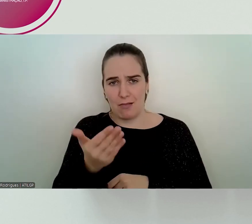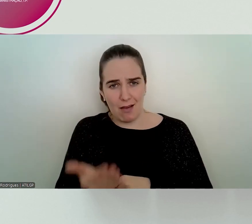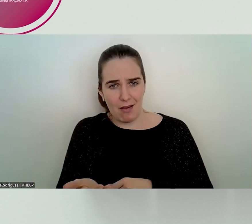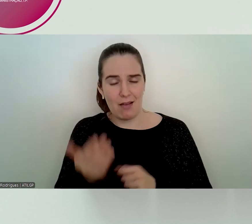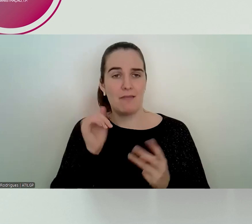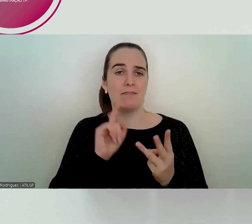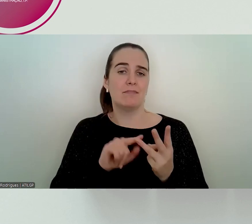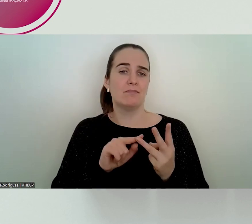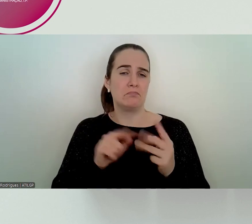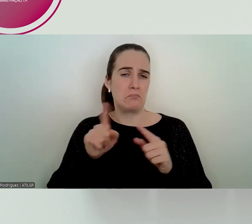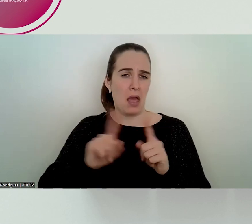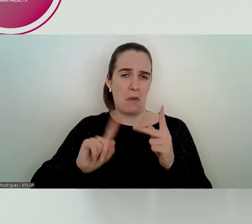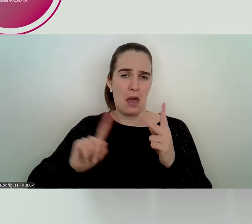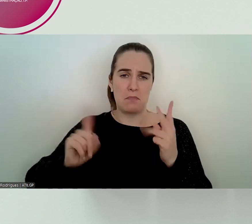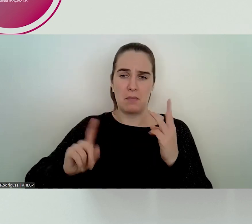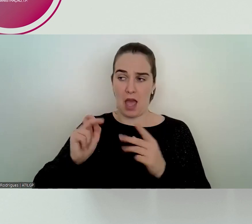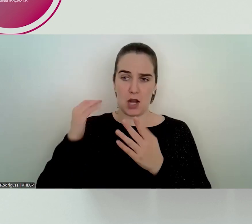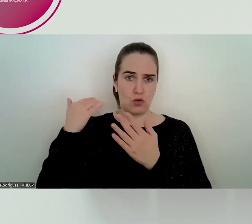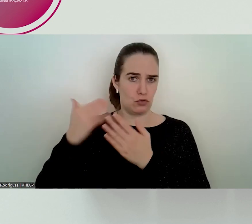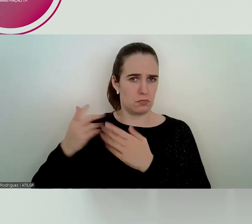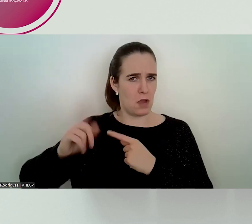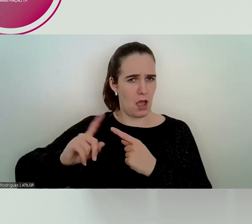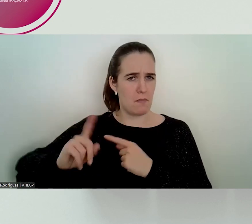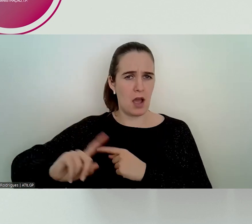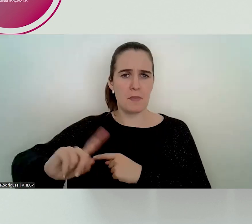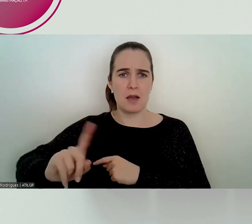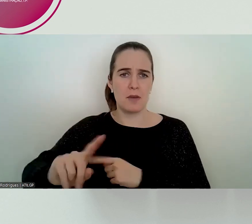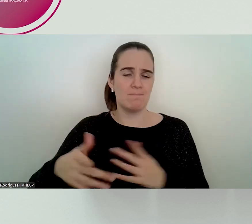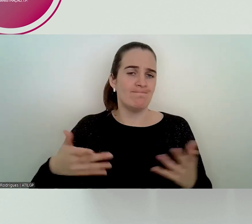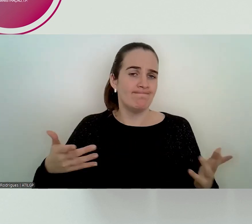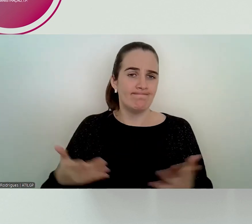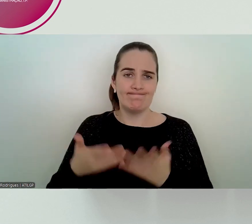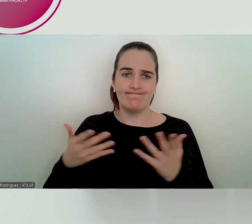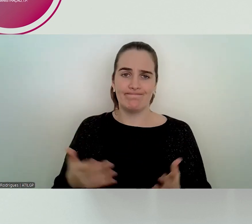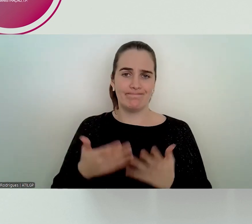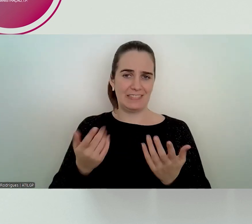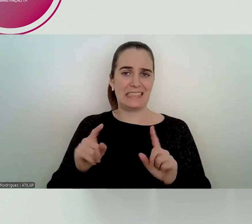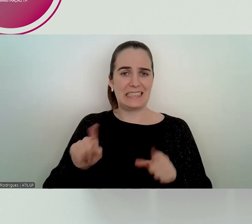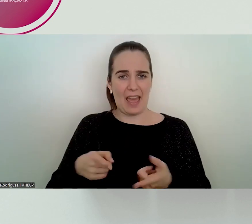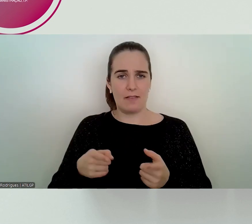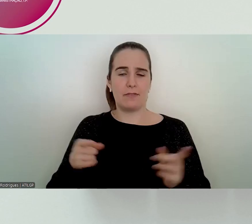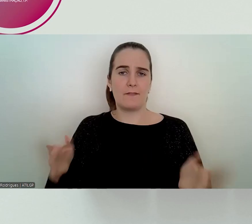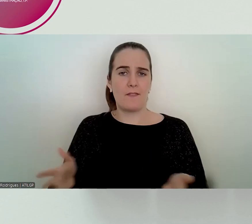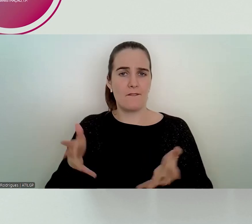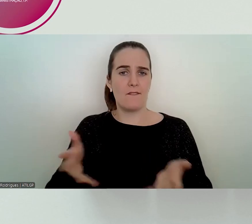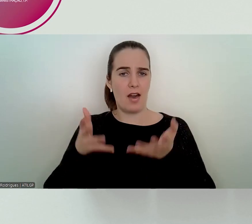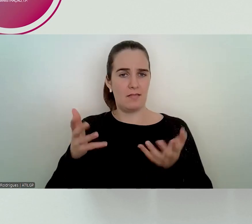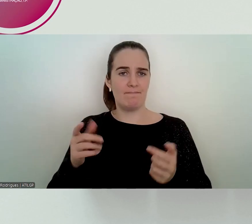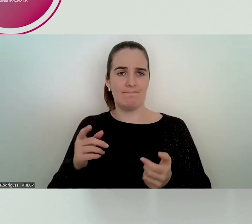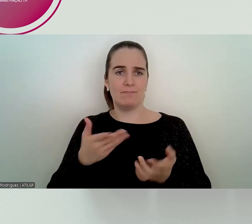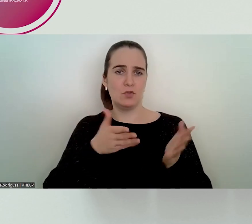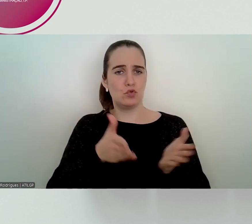estão a ser feitas nos últimos anos, e que, de alguma maneira, acho que